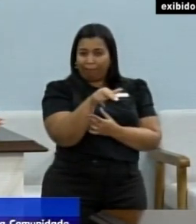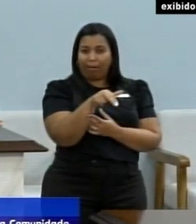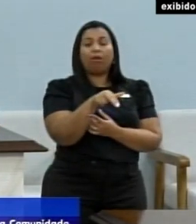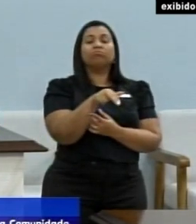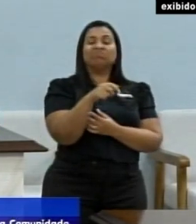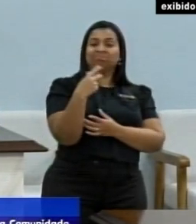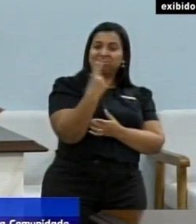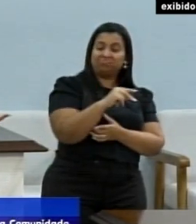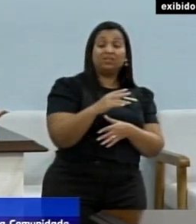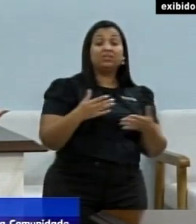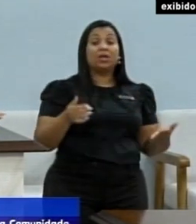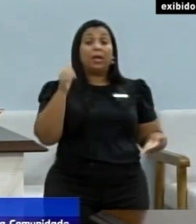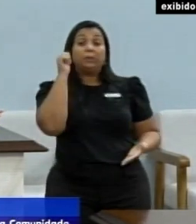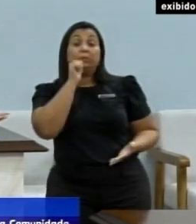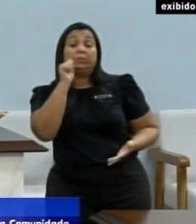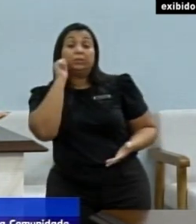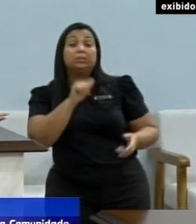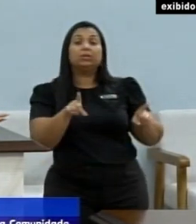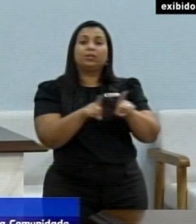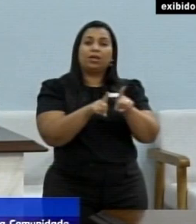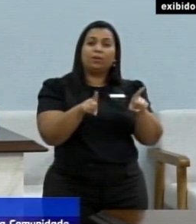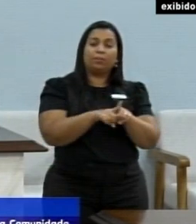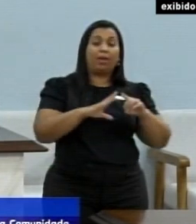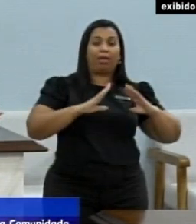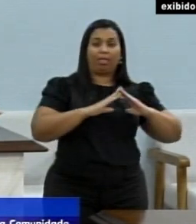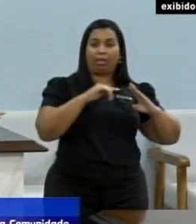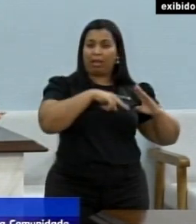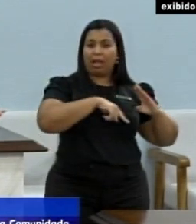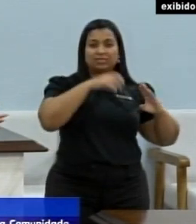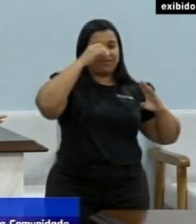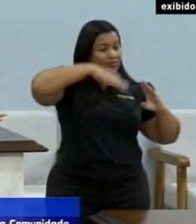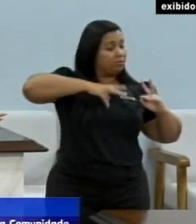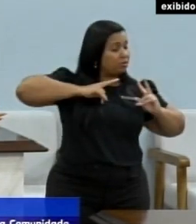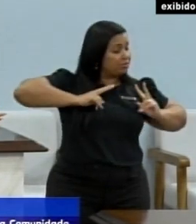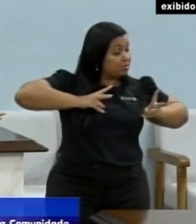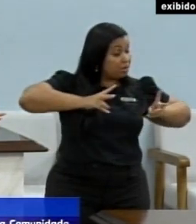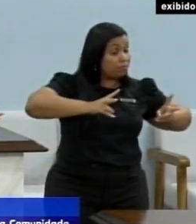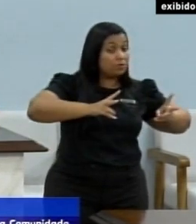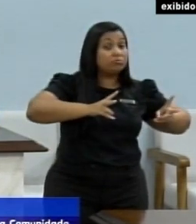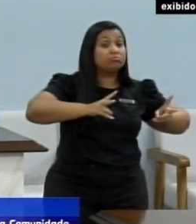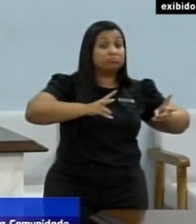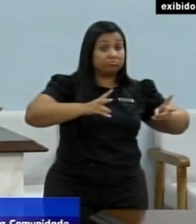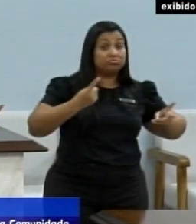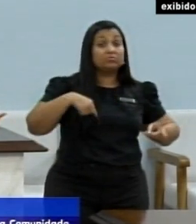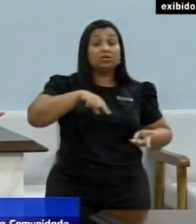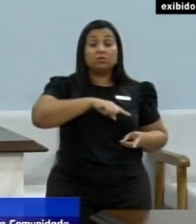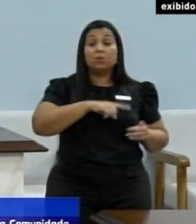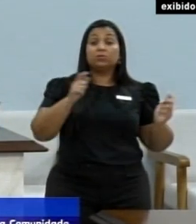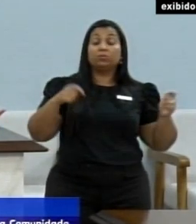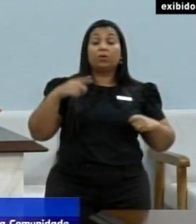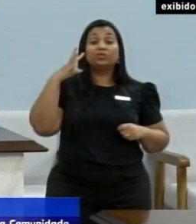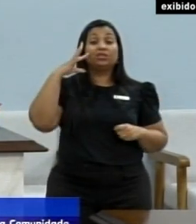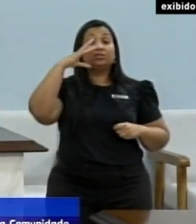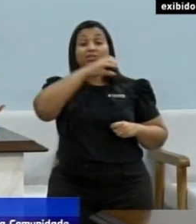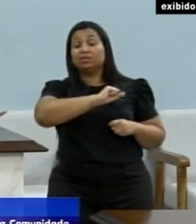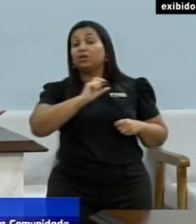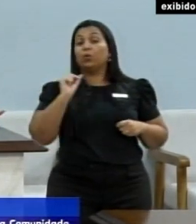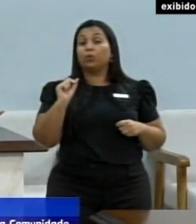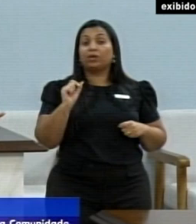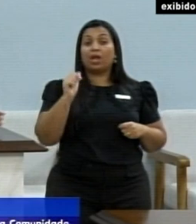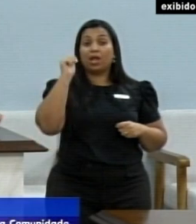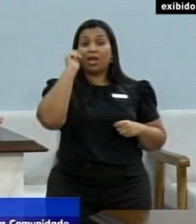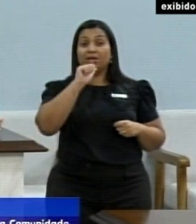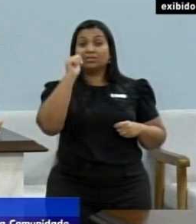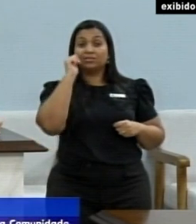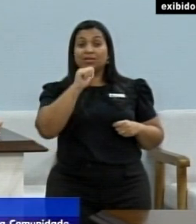dessa mulher ou dessa menina que também está dentro de um lar onde a violência é constante, a gente pode entender que essa mulher, em algum